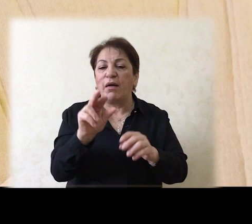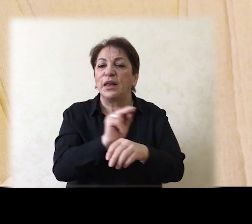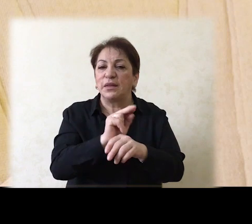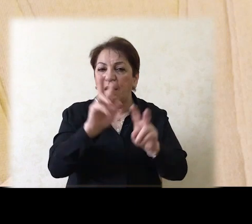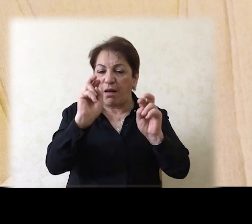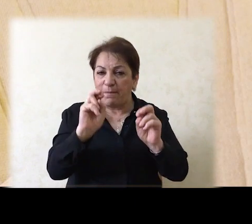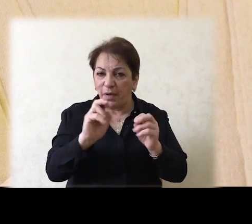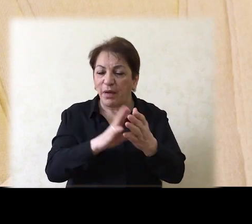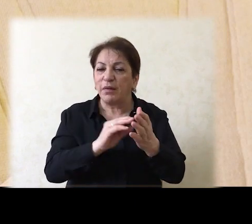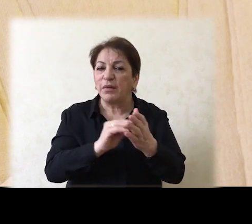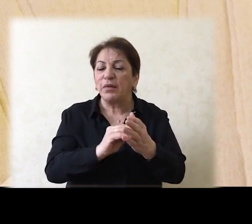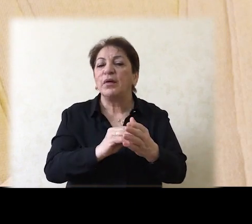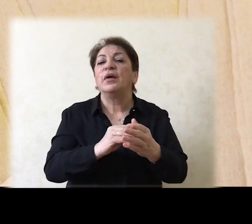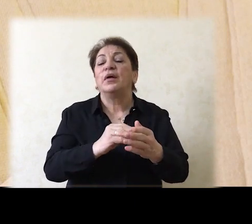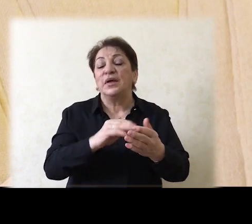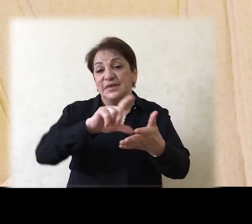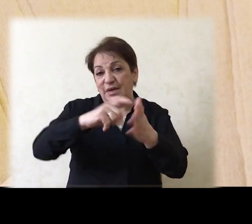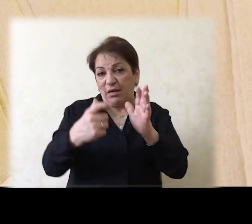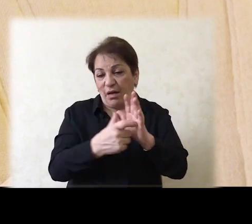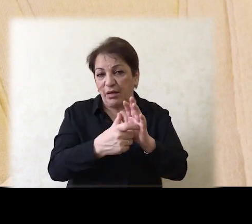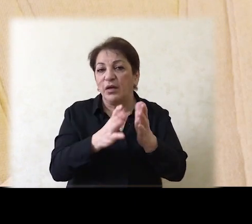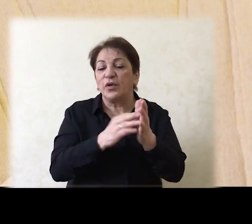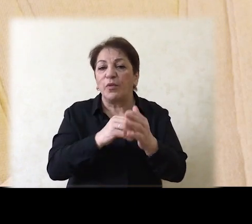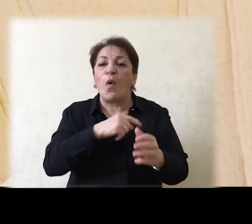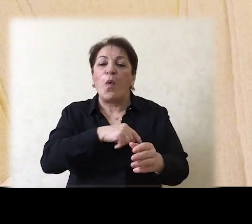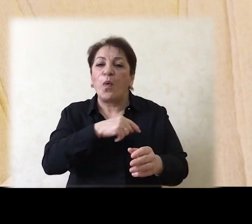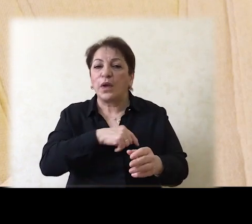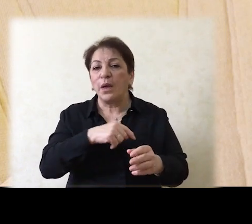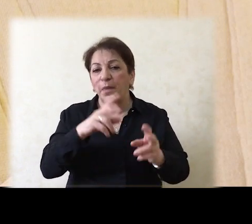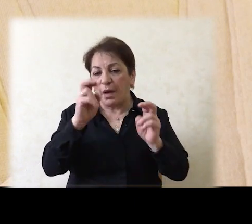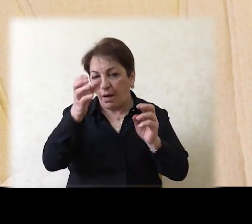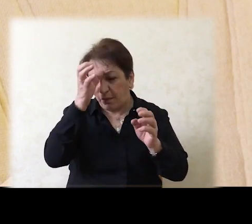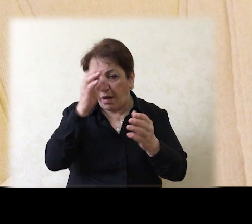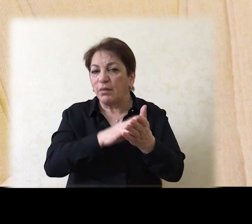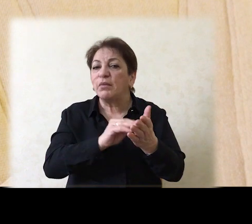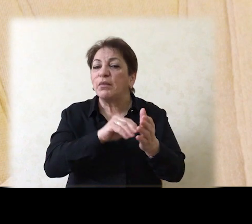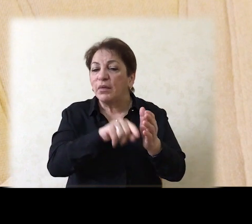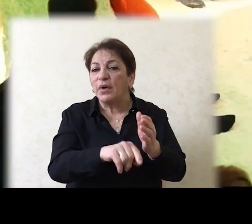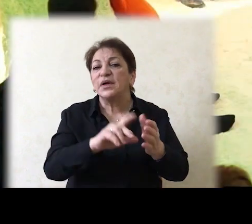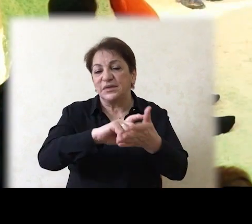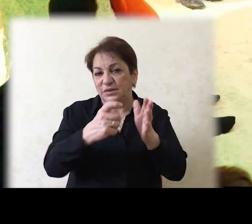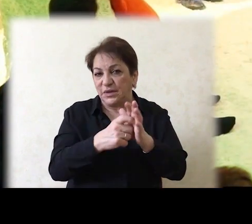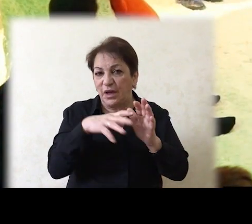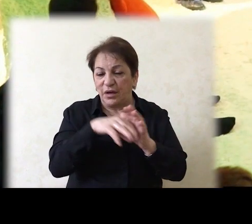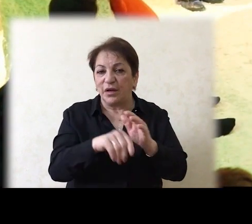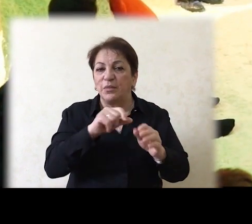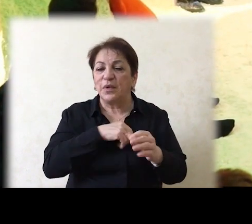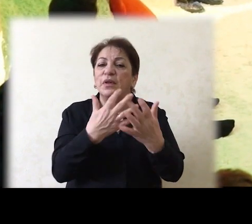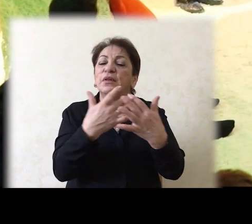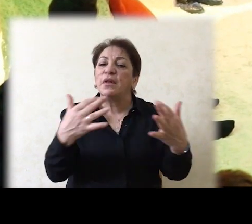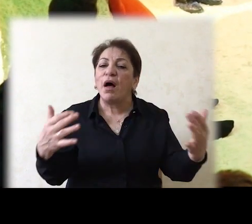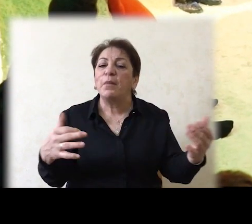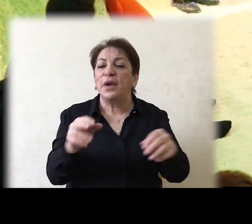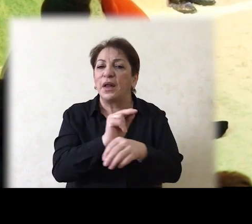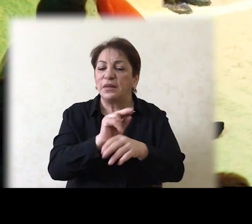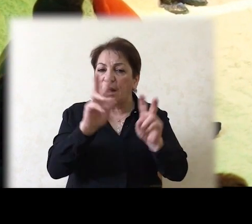ալիթերապիայի սենյակ է ծառայում, այլ նաև հոգեբանական աջակցության սենյակ է, որտեղ